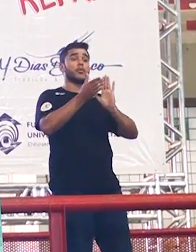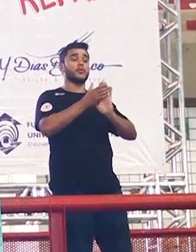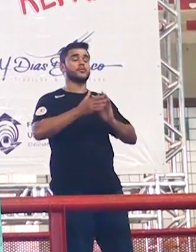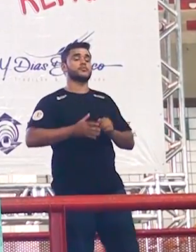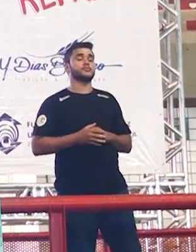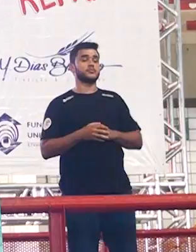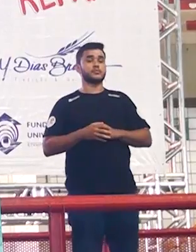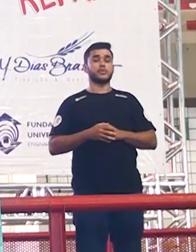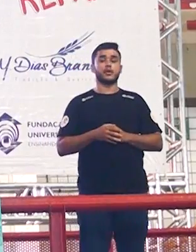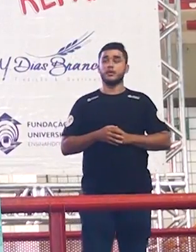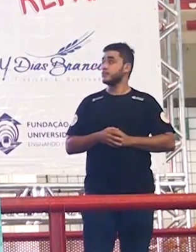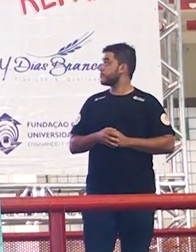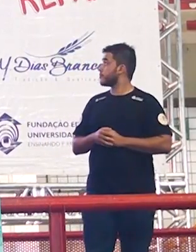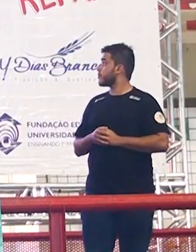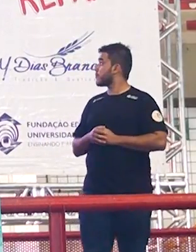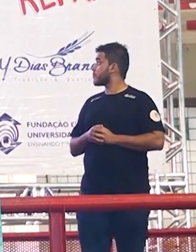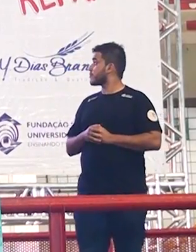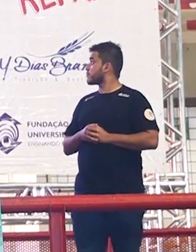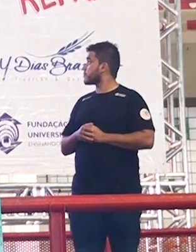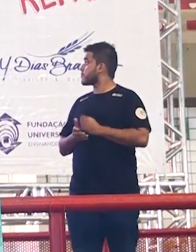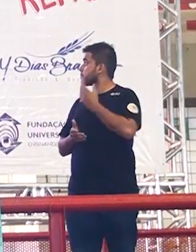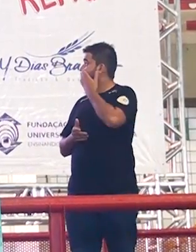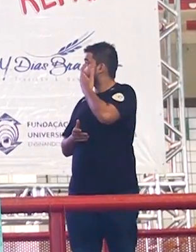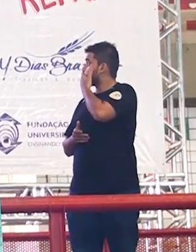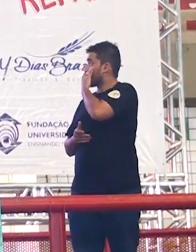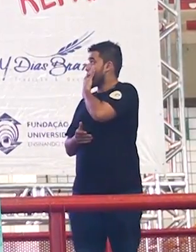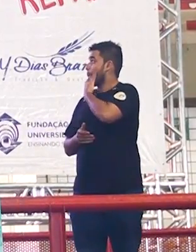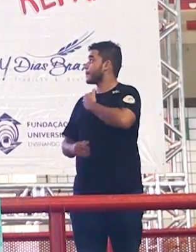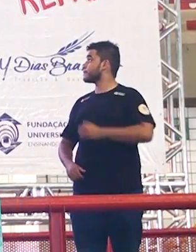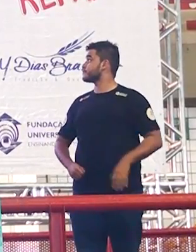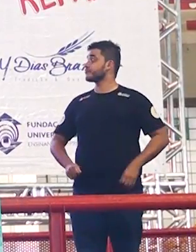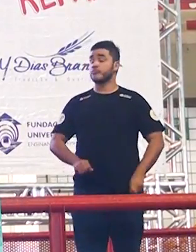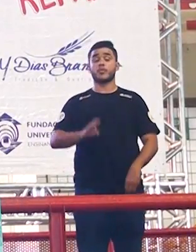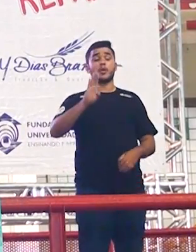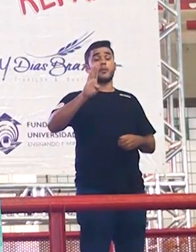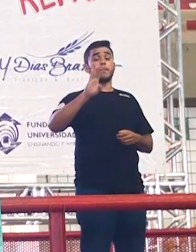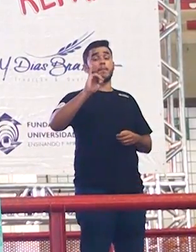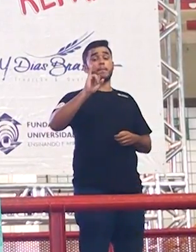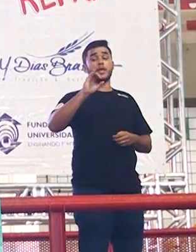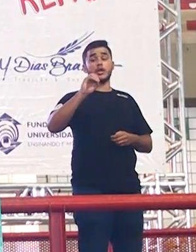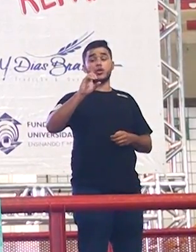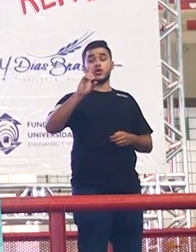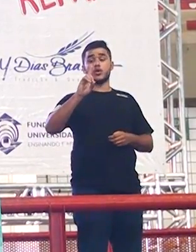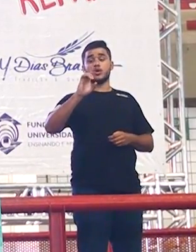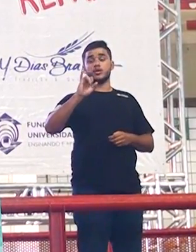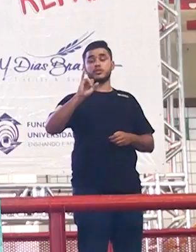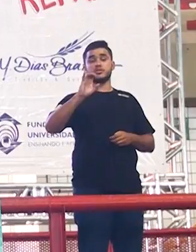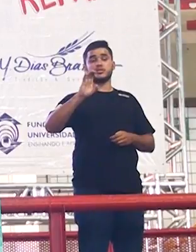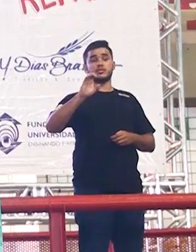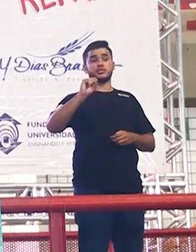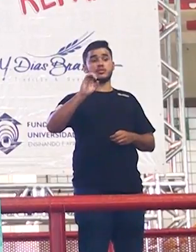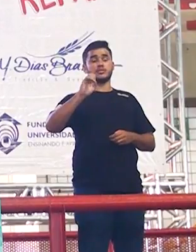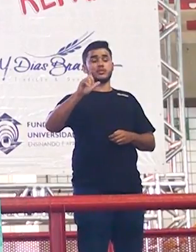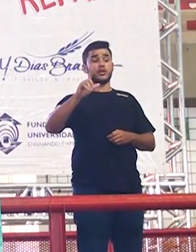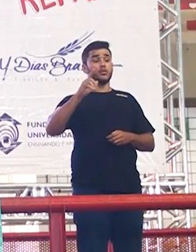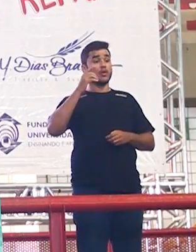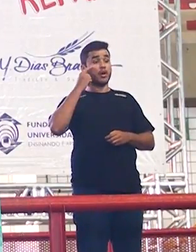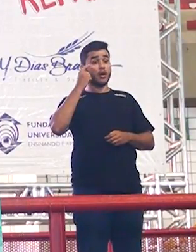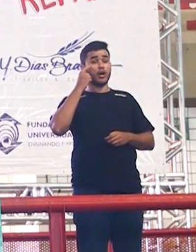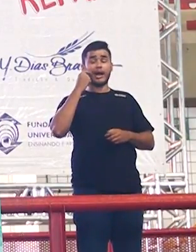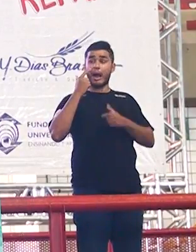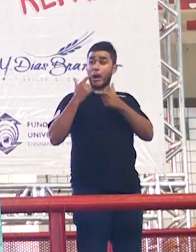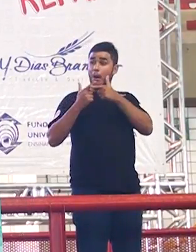Resposta correta, letra C. Pessoal, se o problema é a crise do